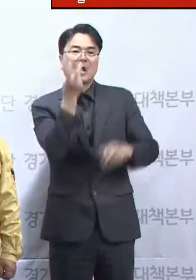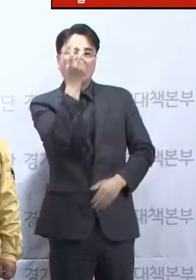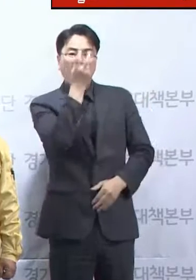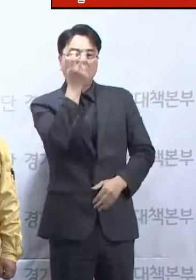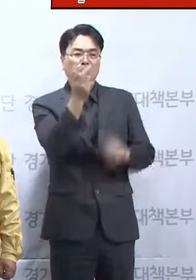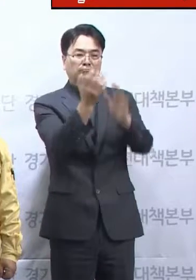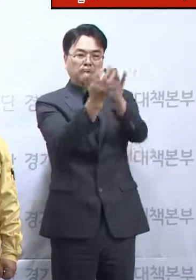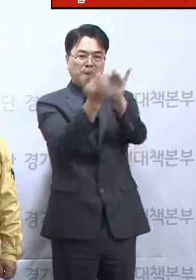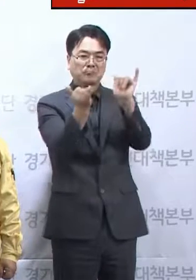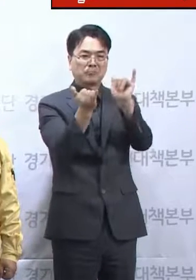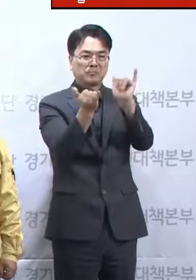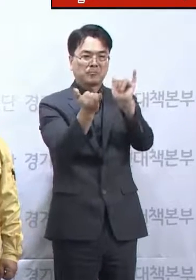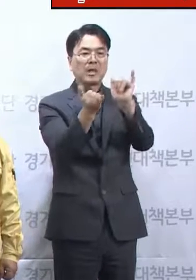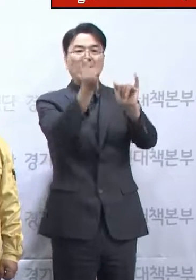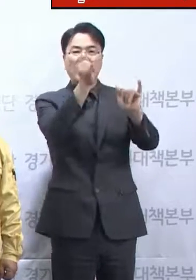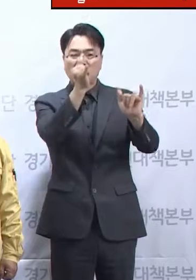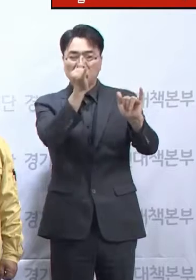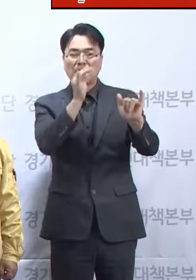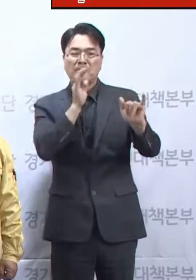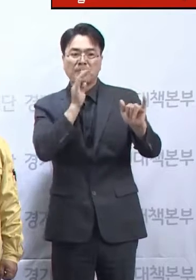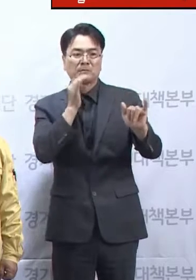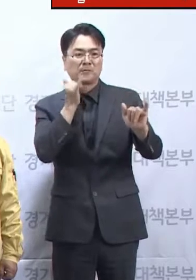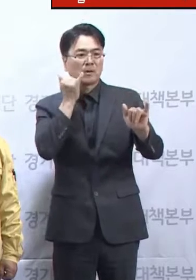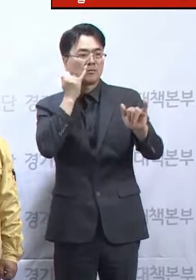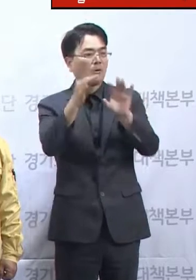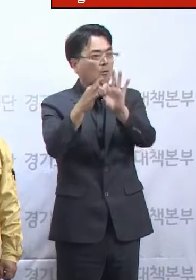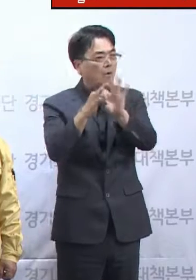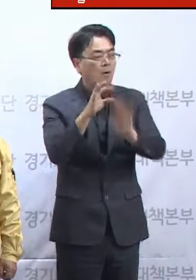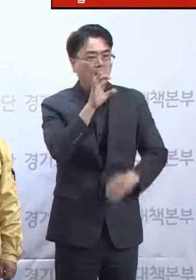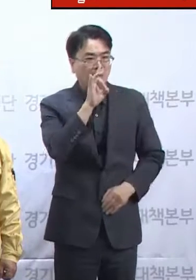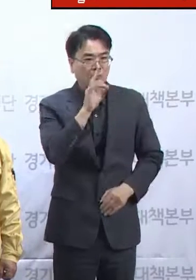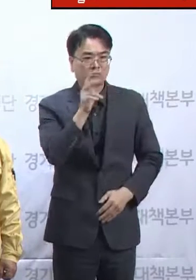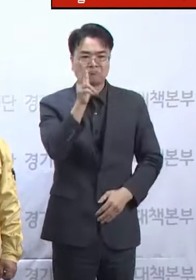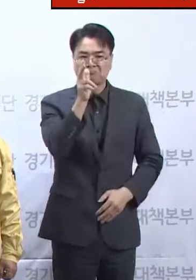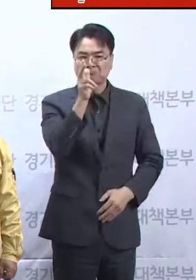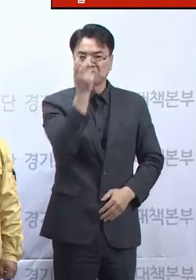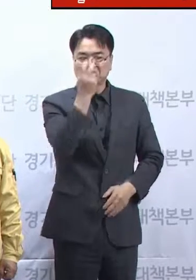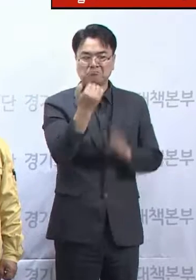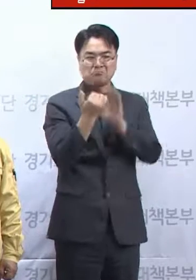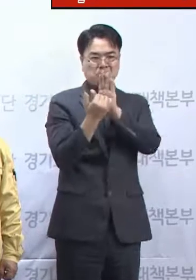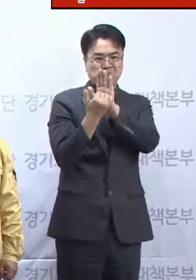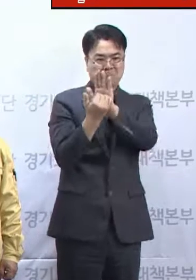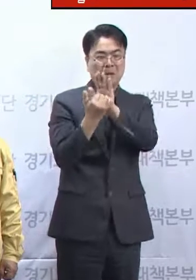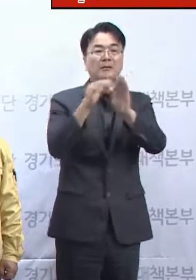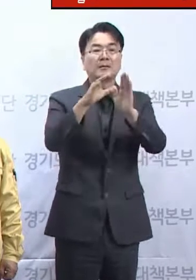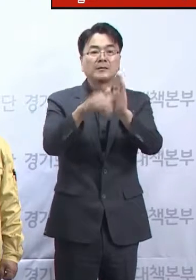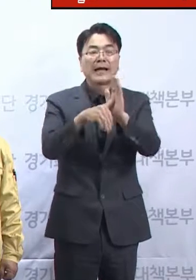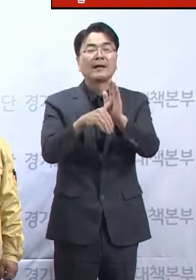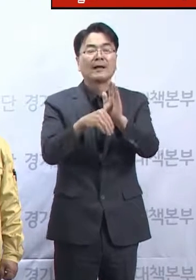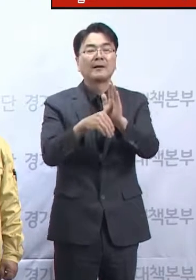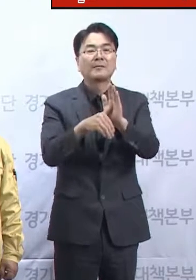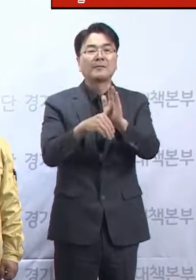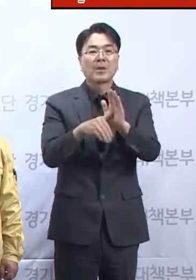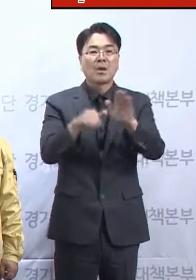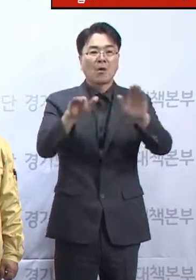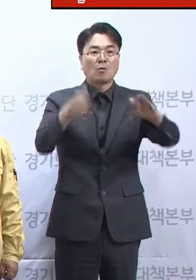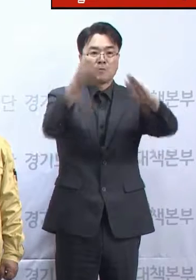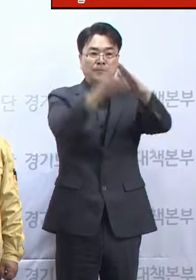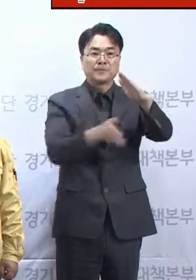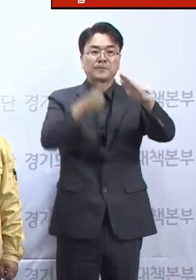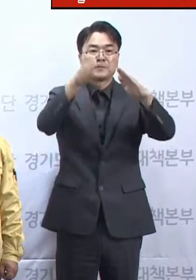대상으로 판단되는데 본인이 연락이 안 되거나 아니면 검사를 거부한 경우에는 오늘